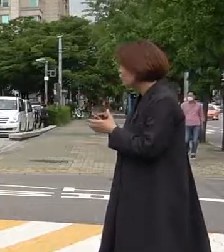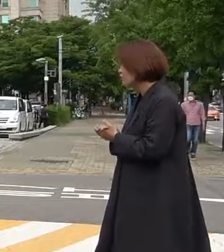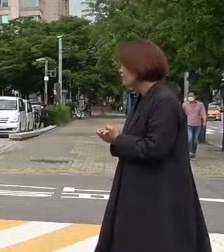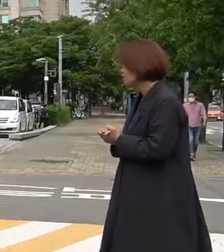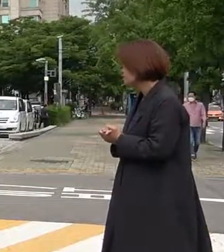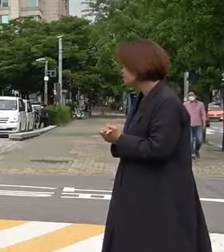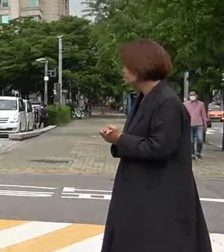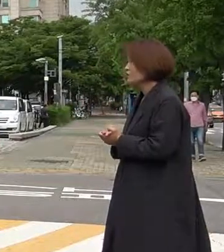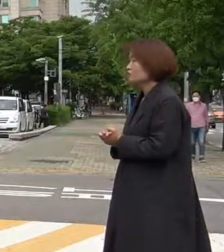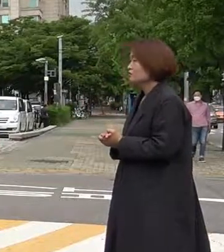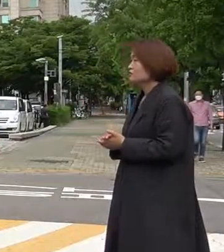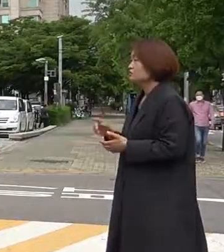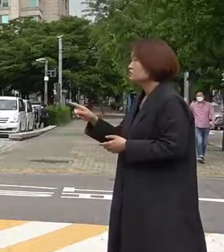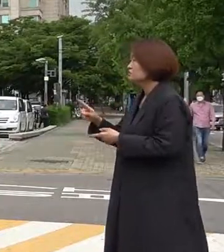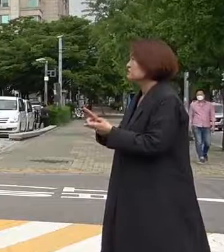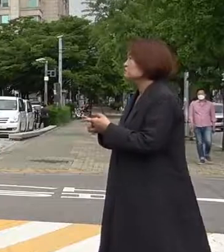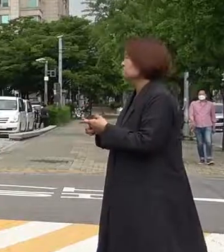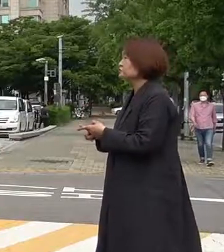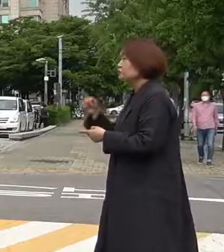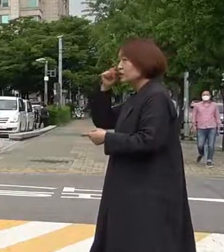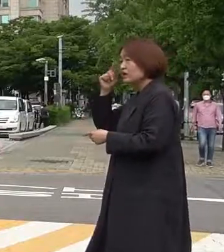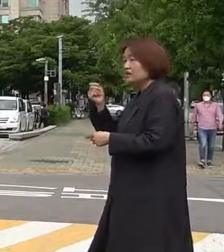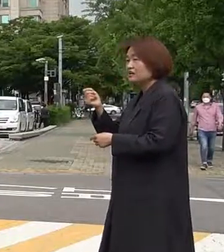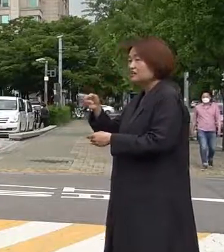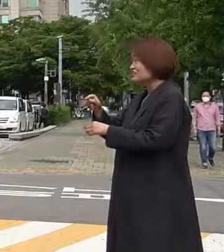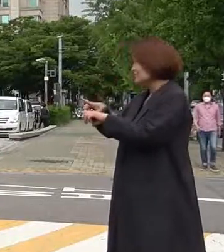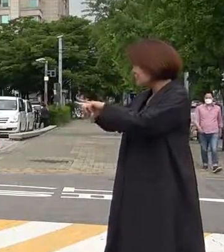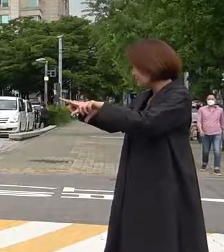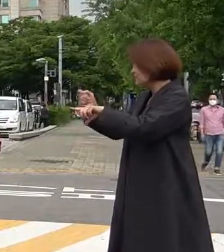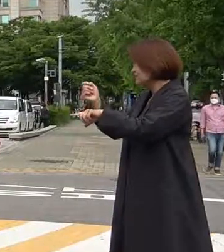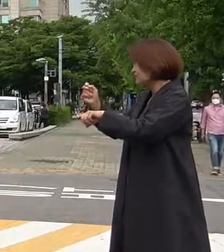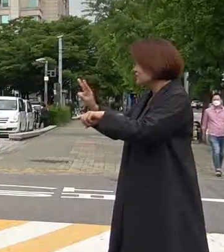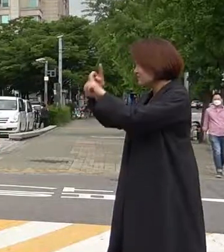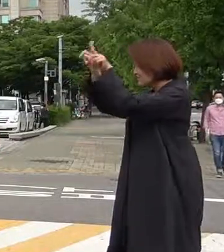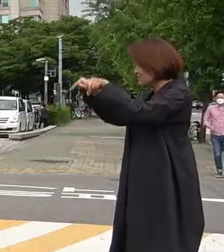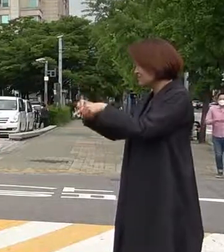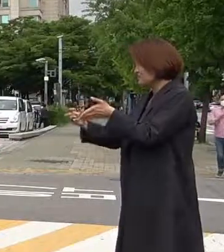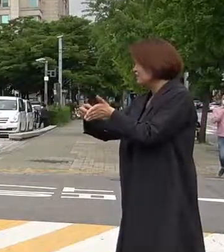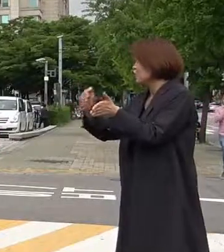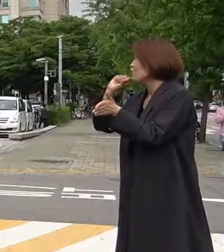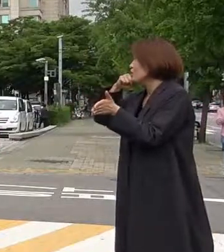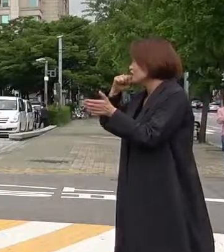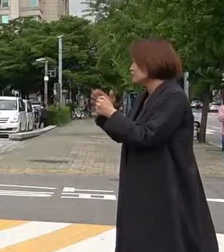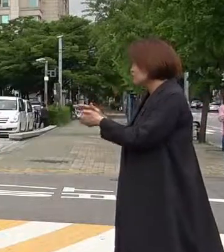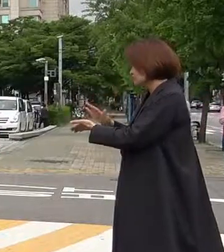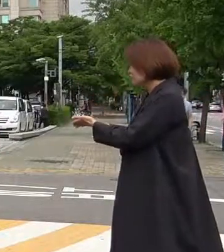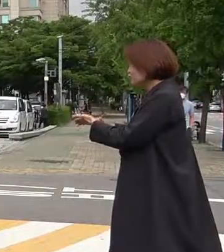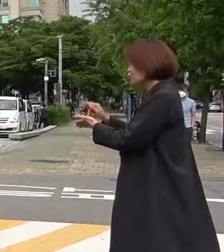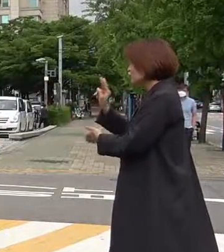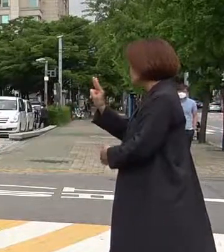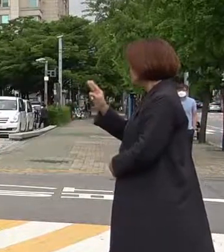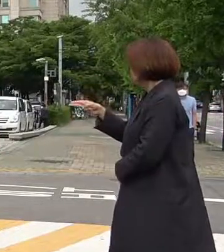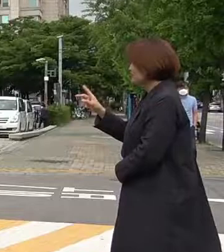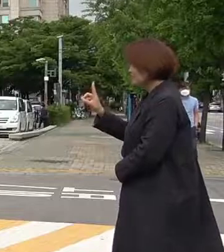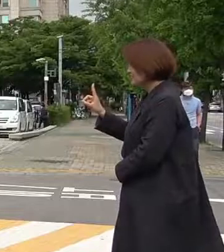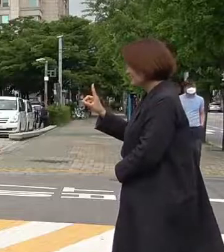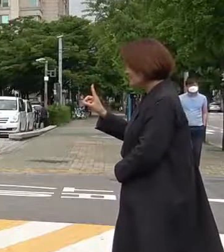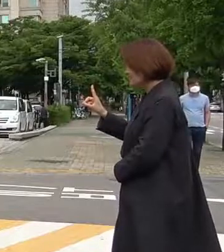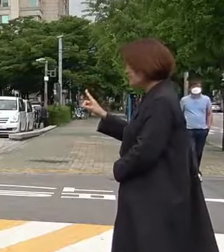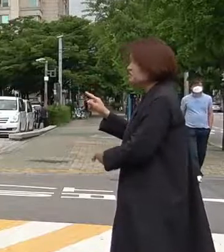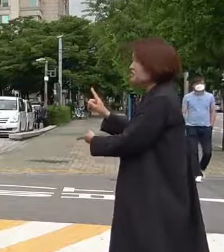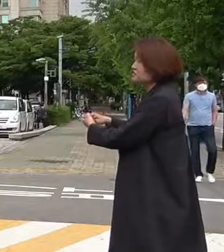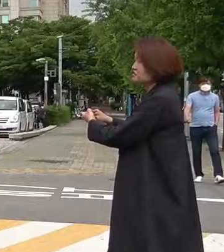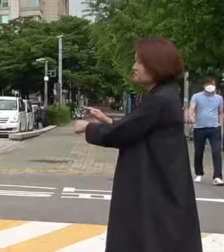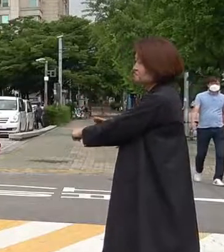방송이 지상파에 적응하기 어렵기 때문에 지금 당장 하기 어렵다. 그래서 UHD 방송에 안착이 되면